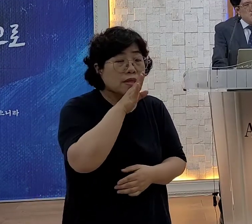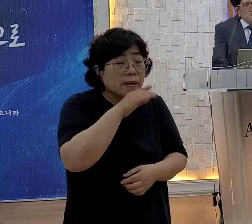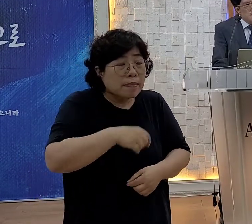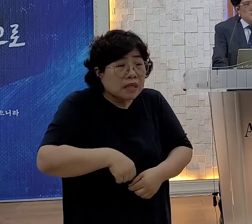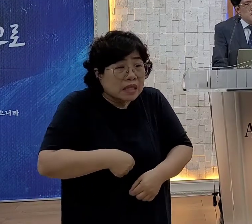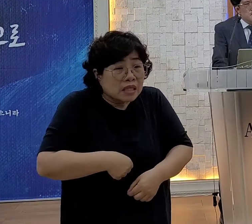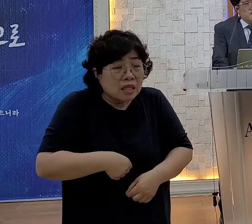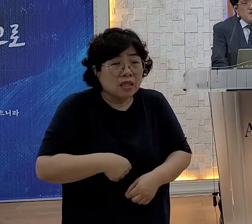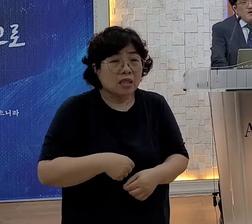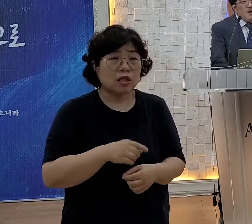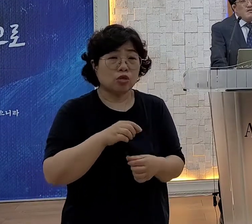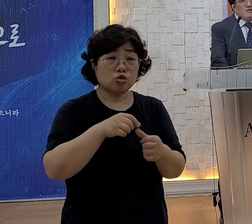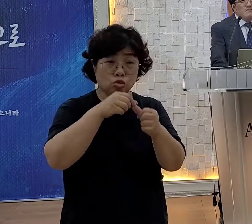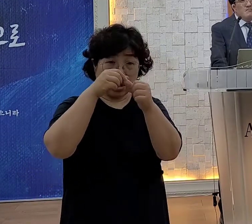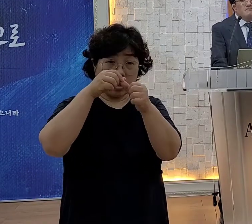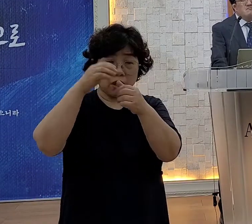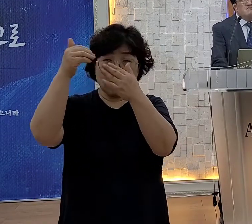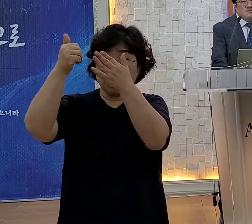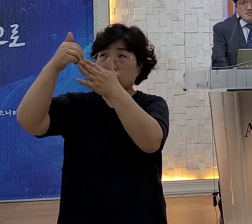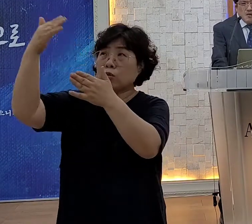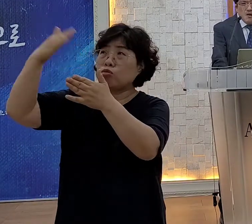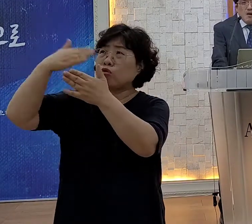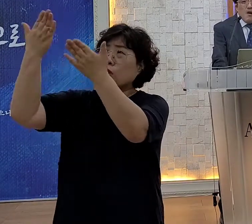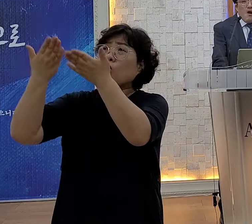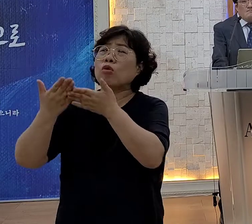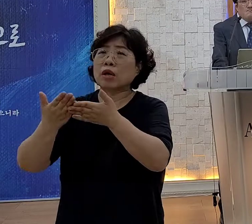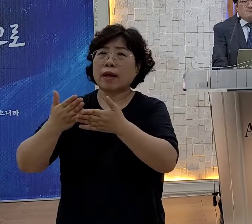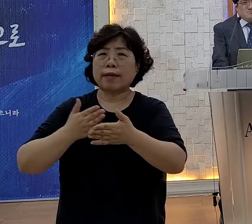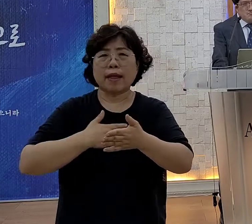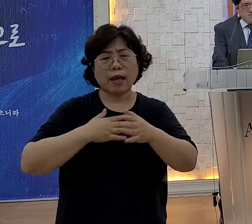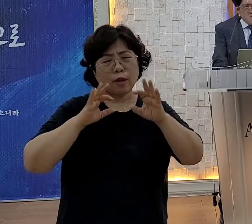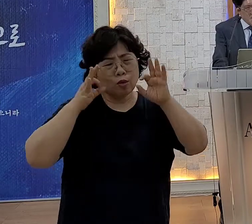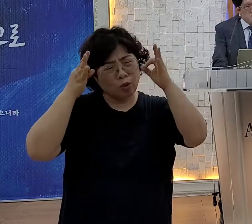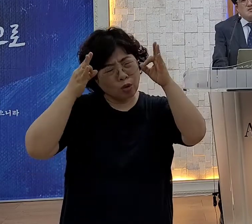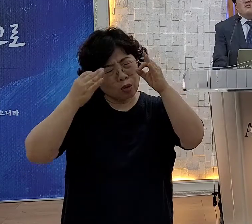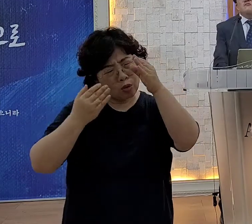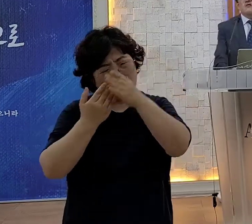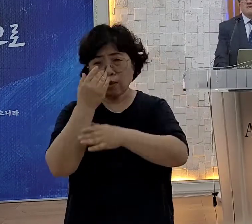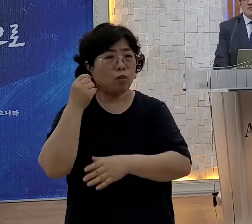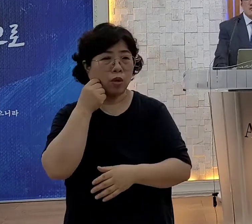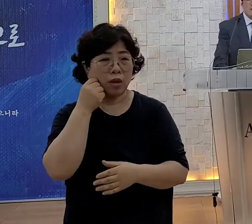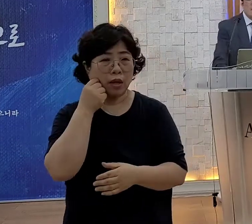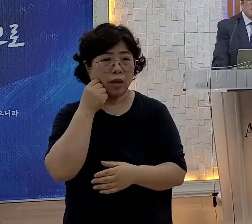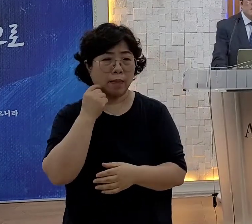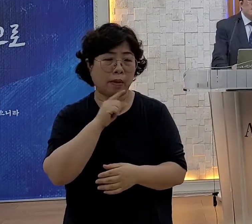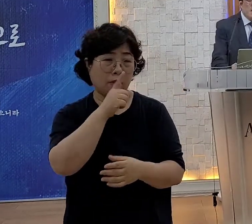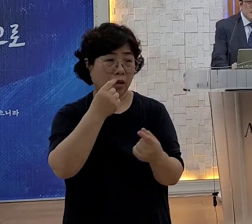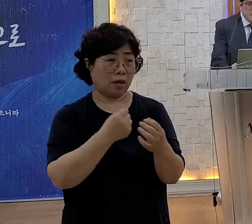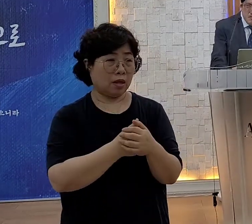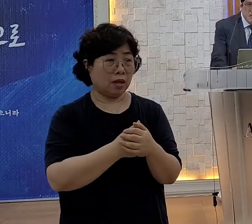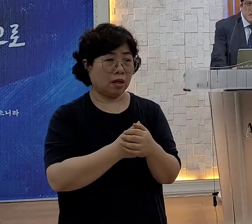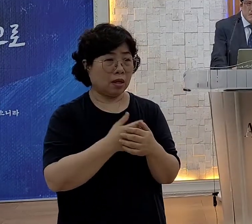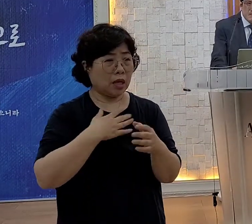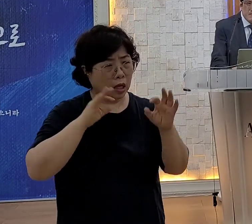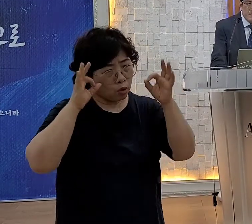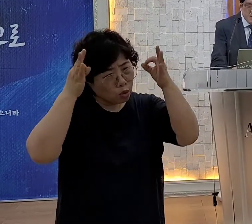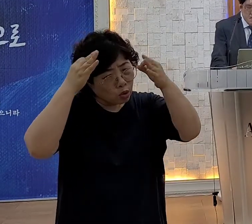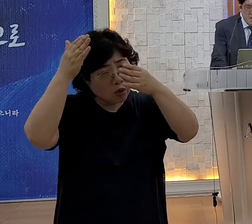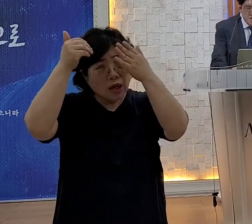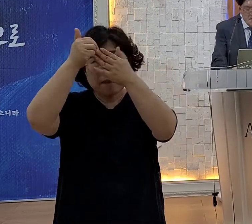이 구원은 하나님으로부터 주어진다. 하늘로부터 주어진다는 것을 제가 설명하기 위해서 지금 이런 말씀을 드리는